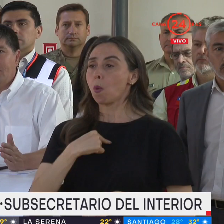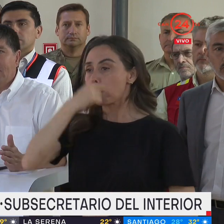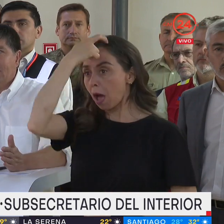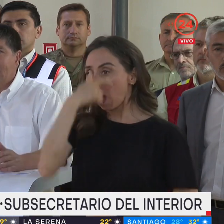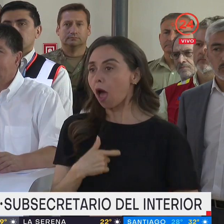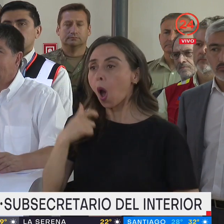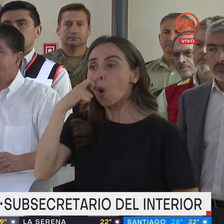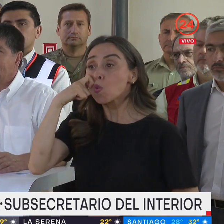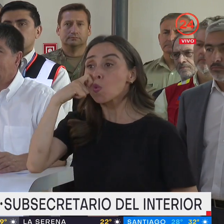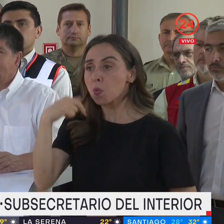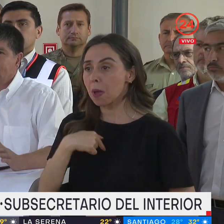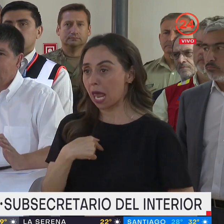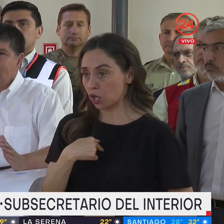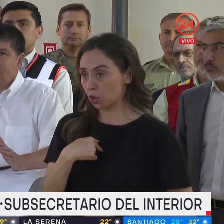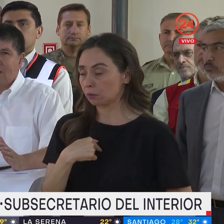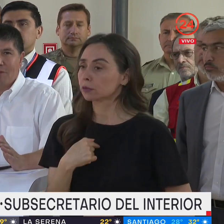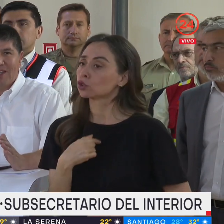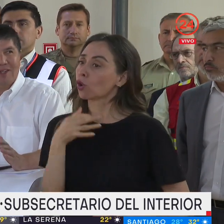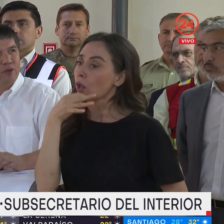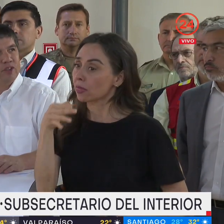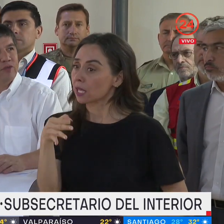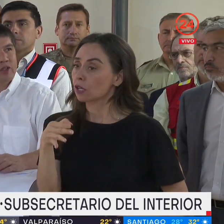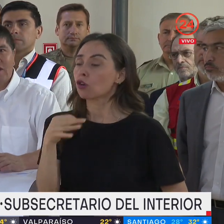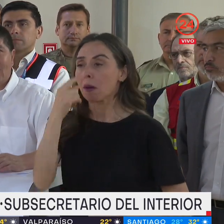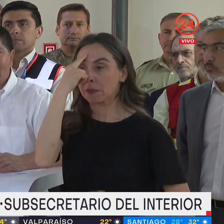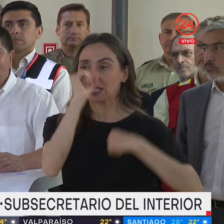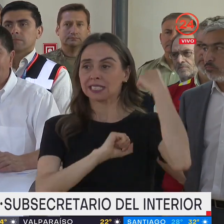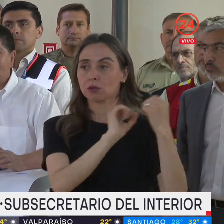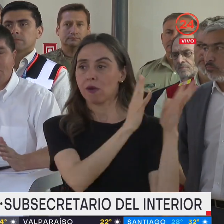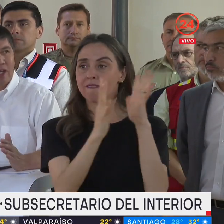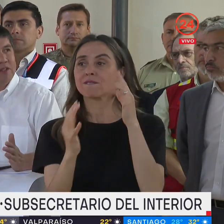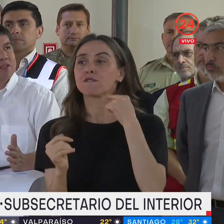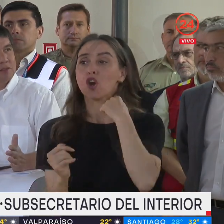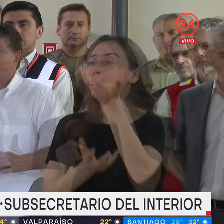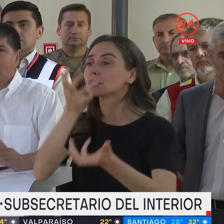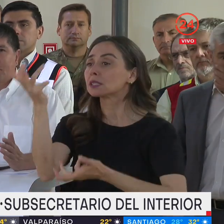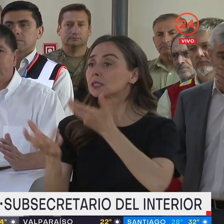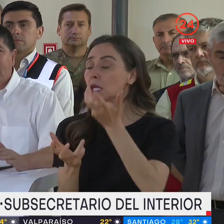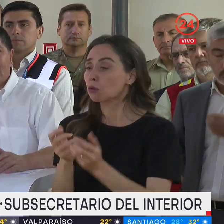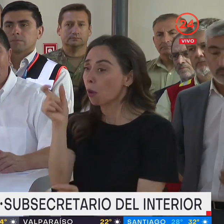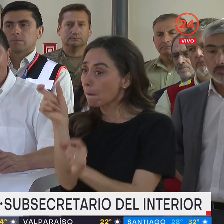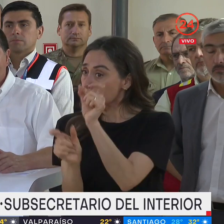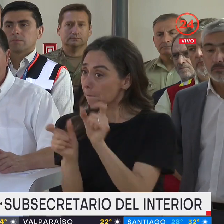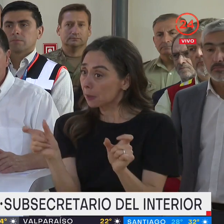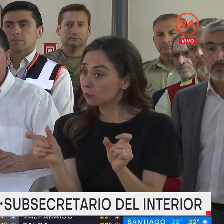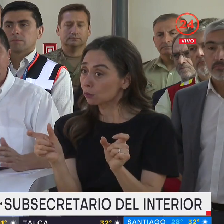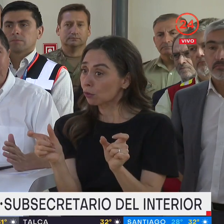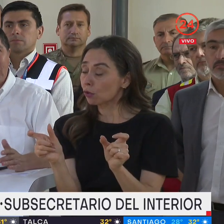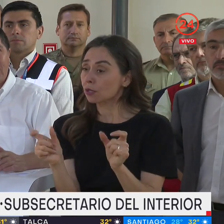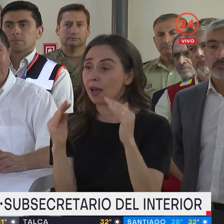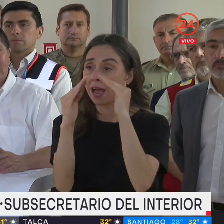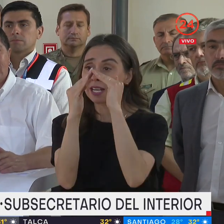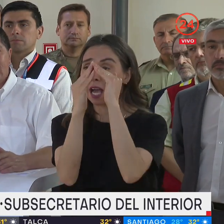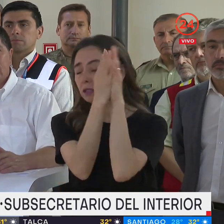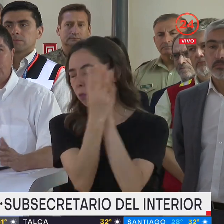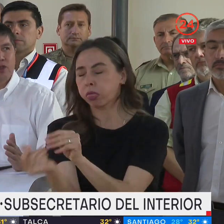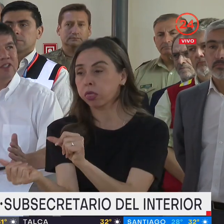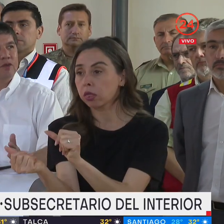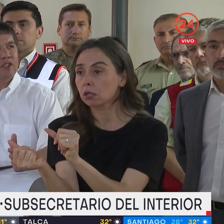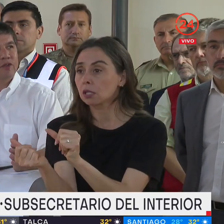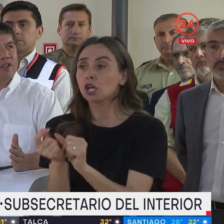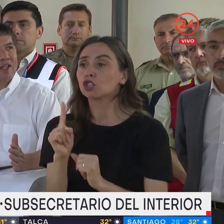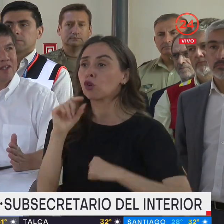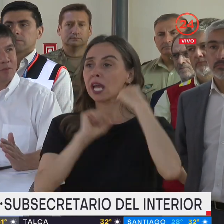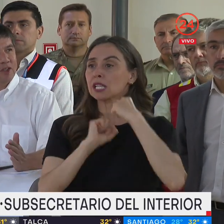Y finalmente, yo diría que más que la industria forestal, la víctima es el país. Las personas que han perdido sus viviendas, no